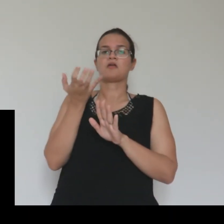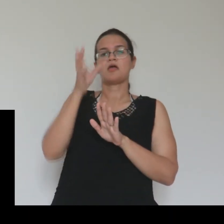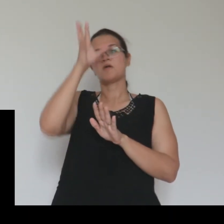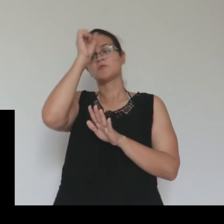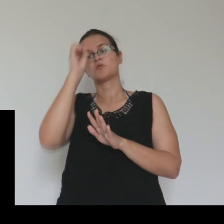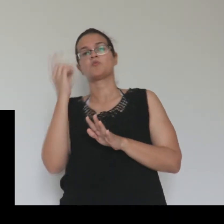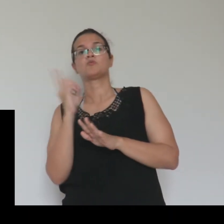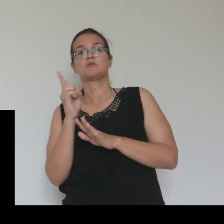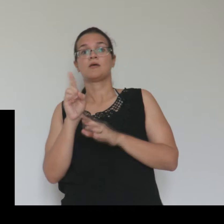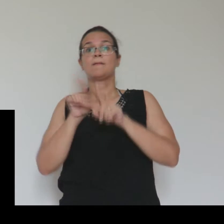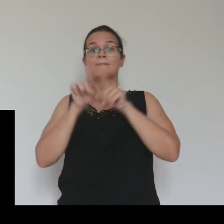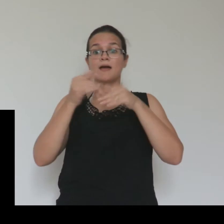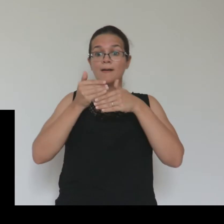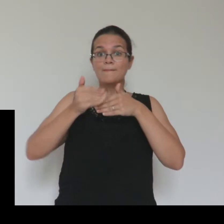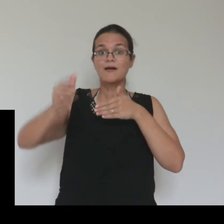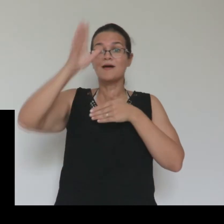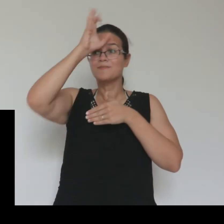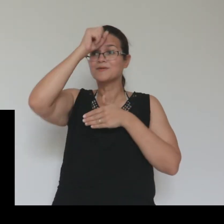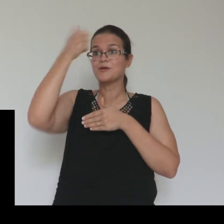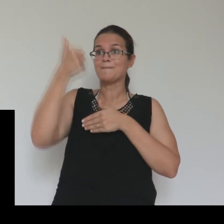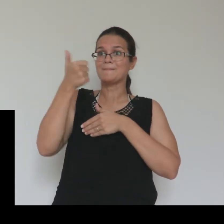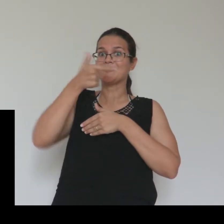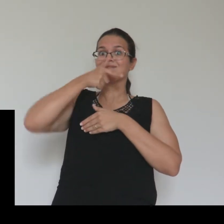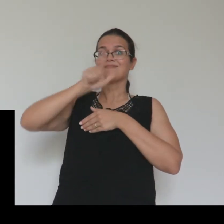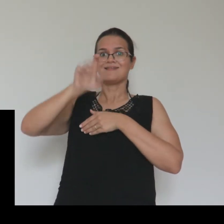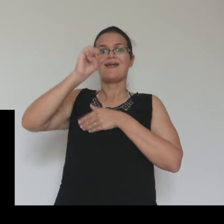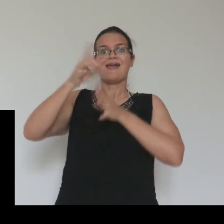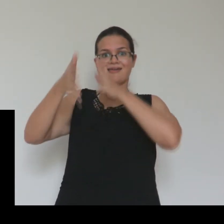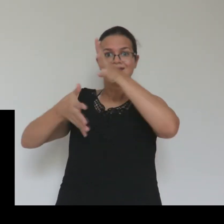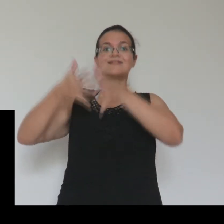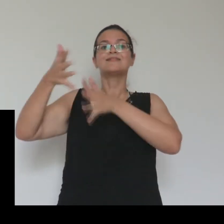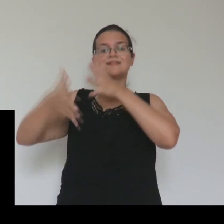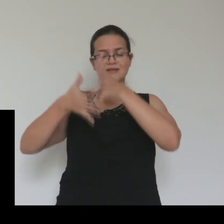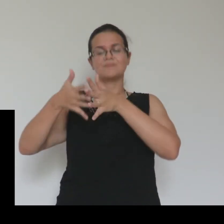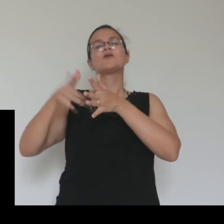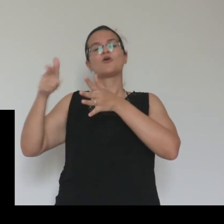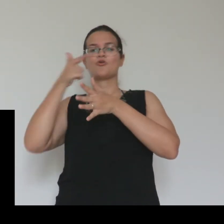de sinais, ele vai conseguir desenvolver as demais línguas.